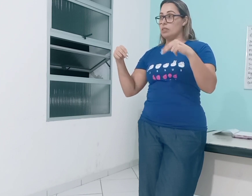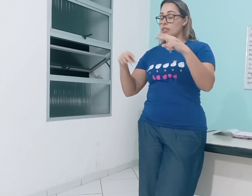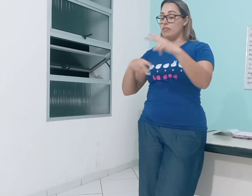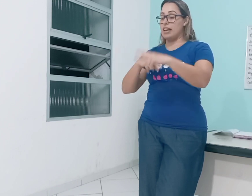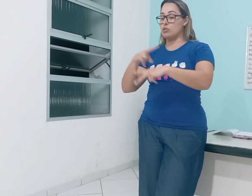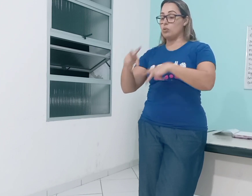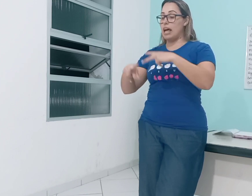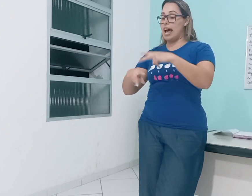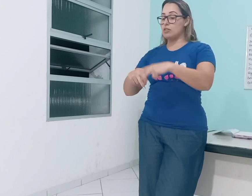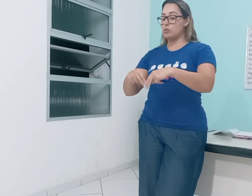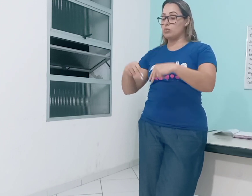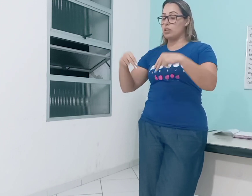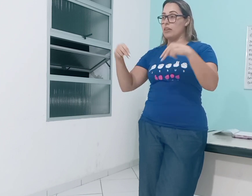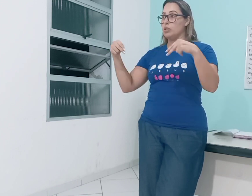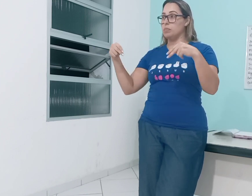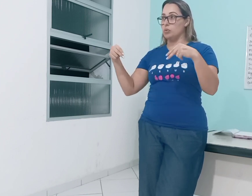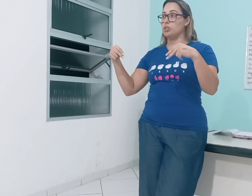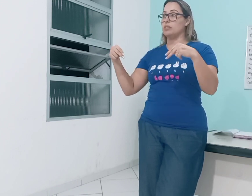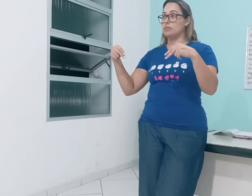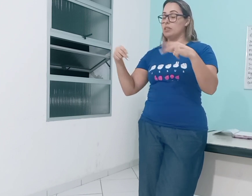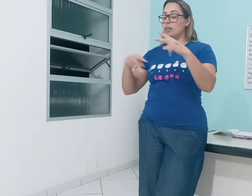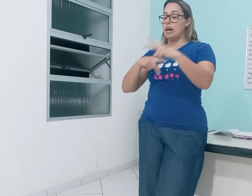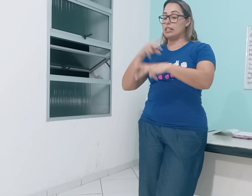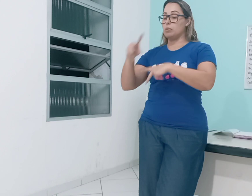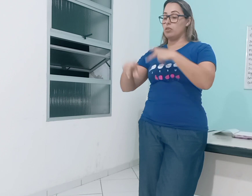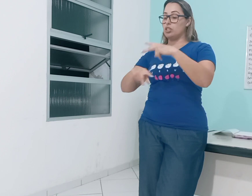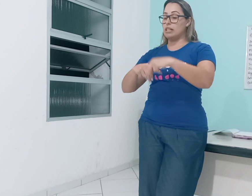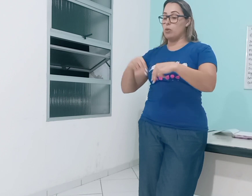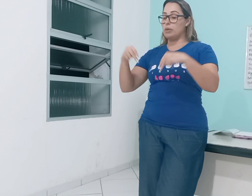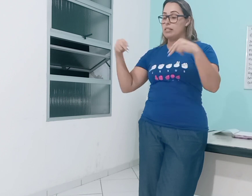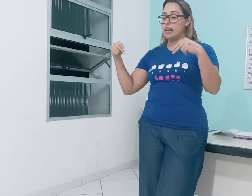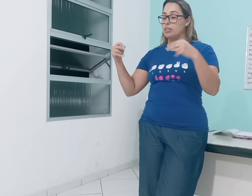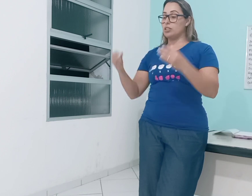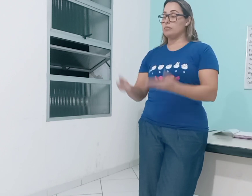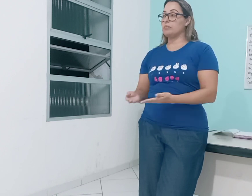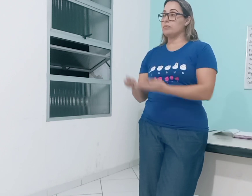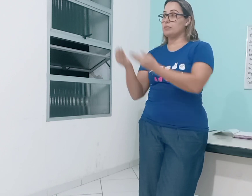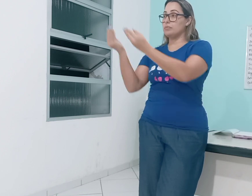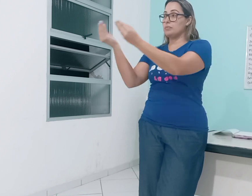Você faz um laço, tá vendo? E puxa. A gente não vou te dar um presente?